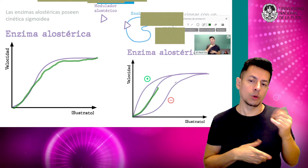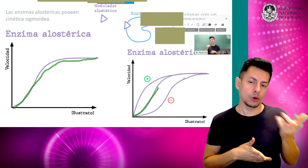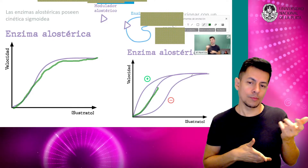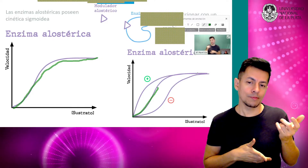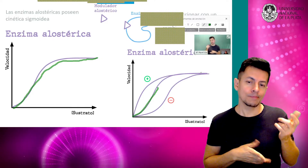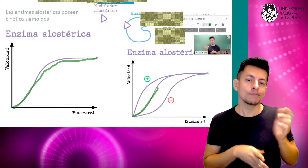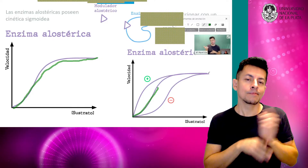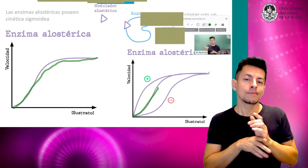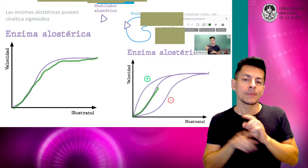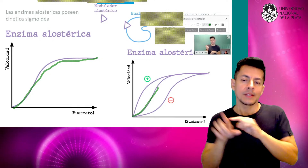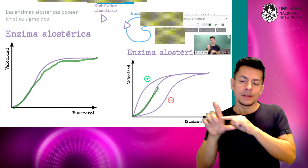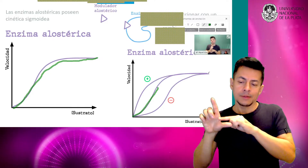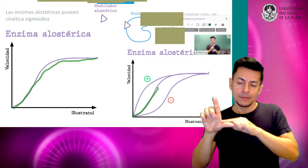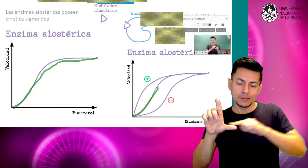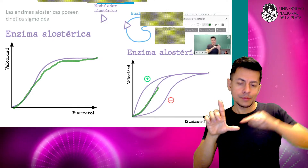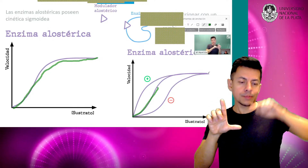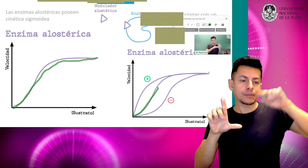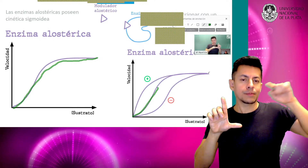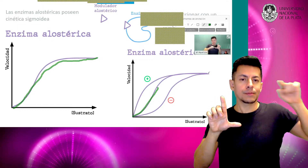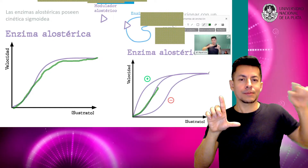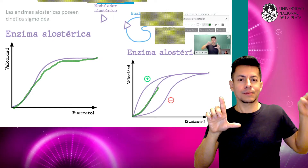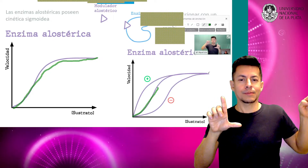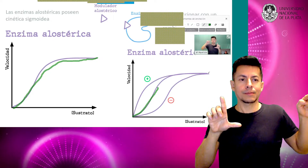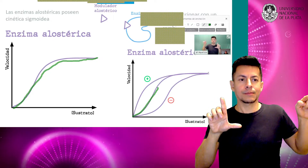la curva está más abajo en el gráfico.